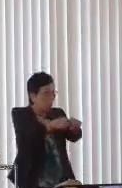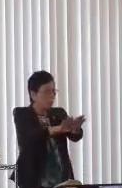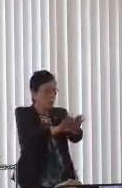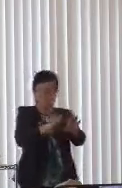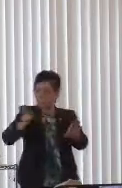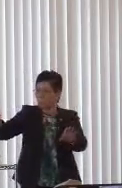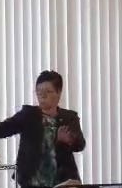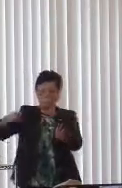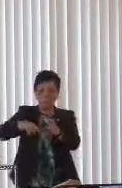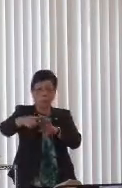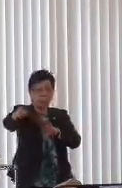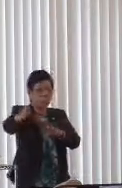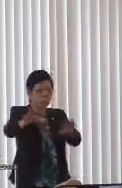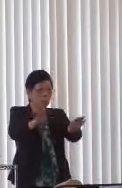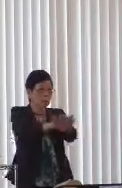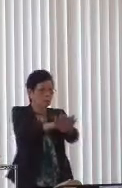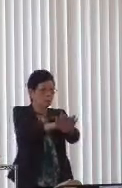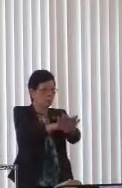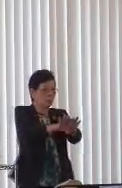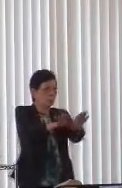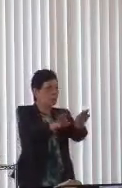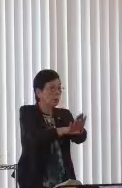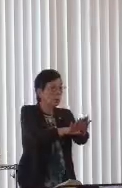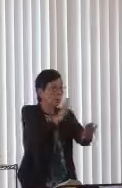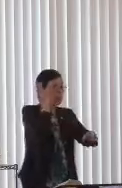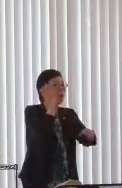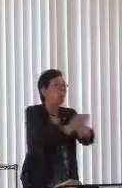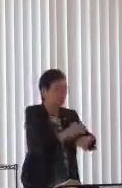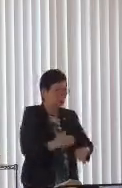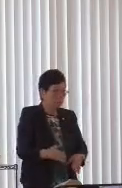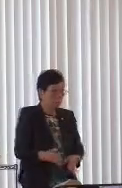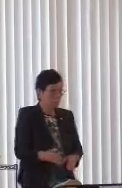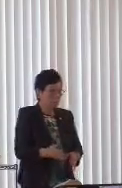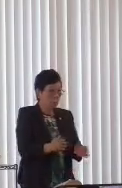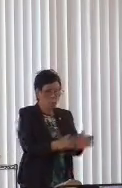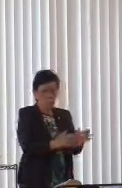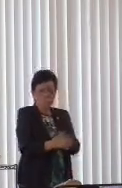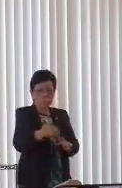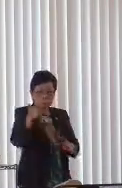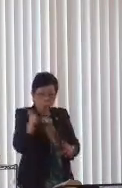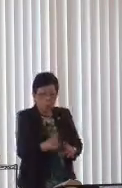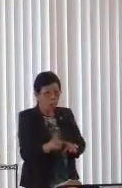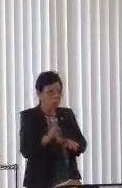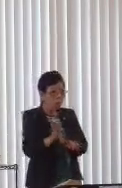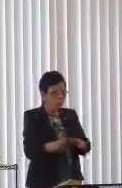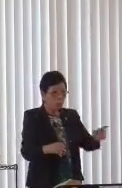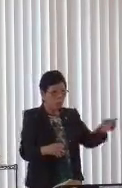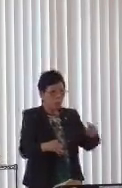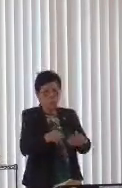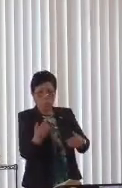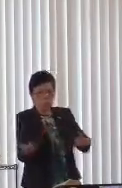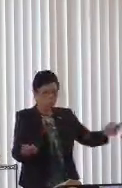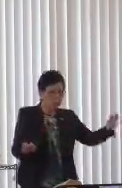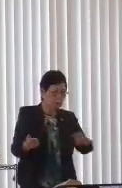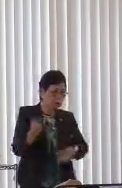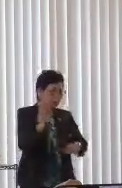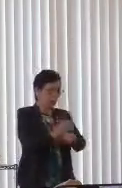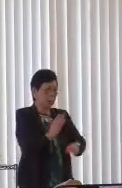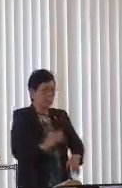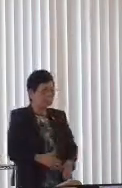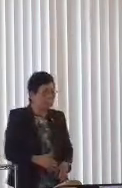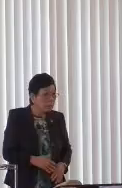だからもう閉められたらダメだと、ね、イエス様来てからじゃもう入れないからということを教訓としてやってるみたいです